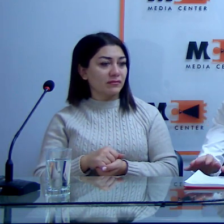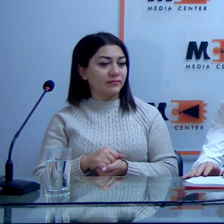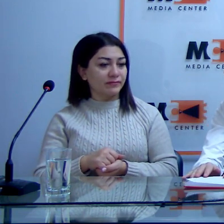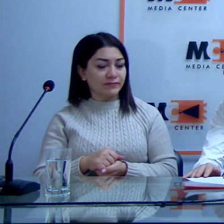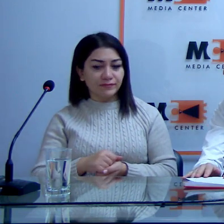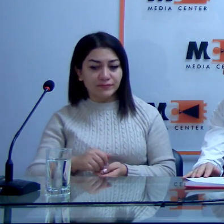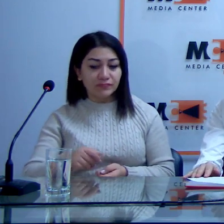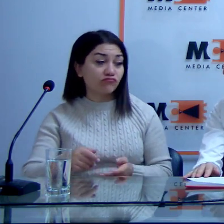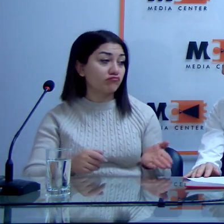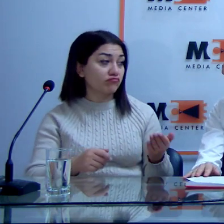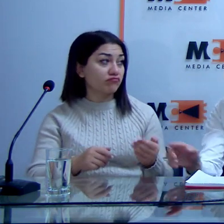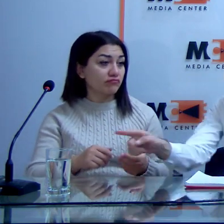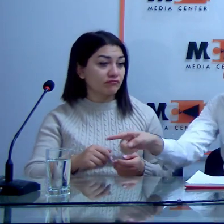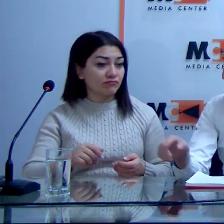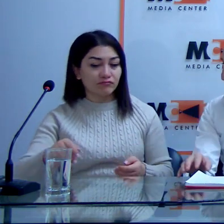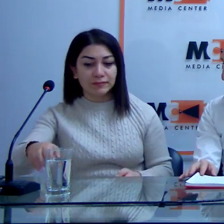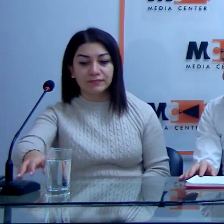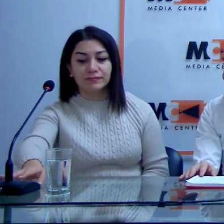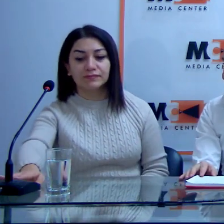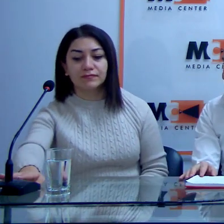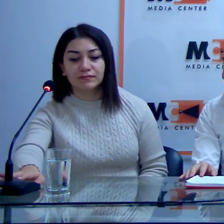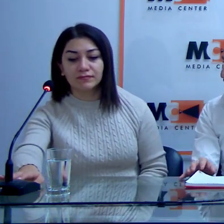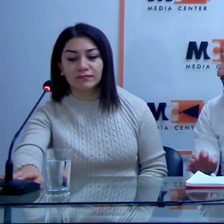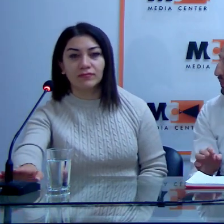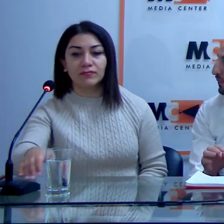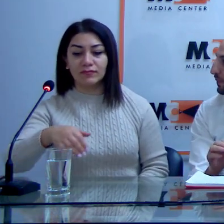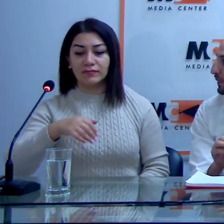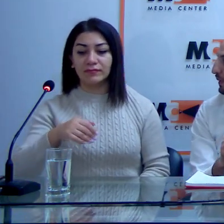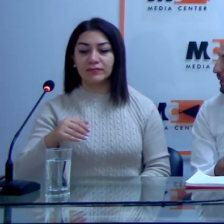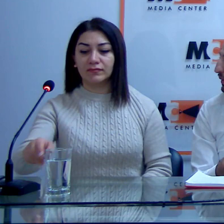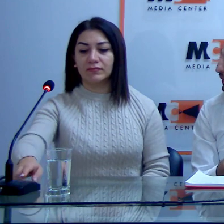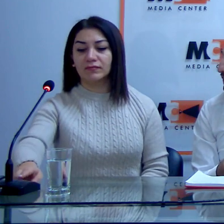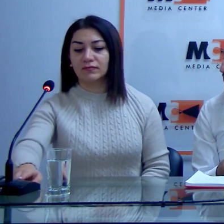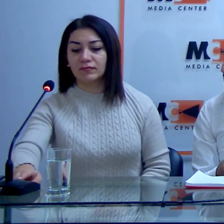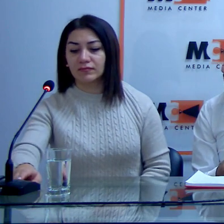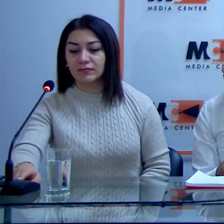Ապելայտելը։ Եթե կա